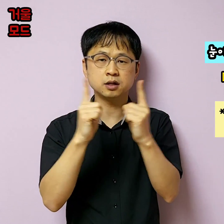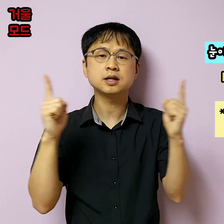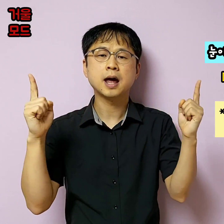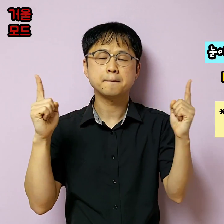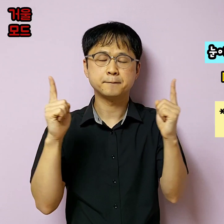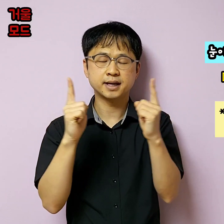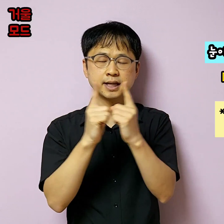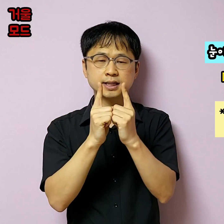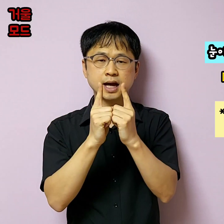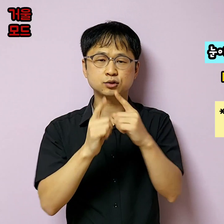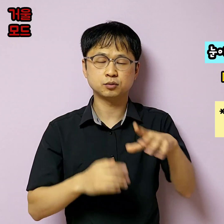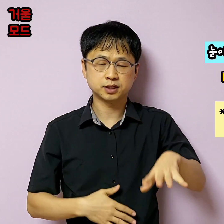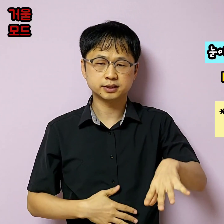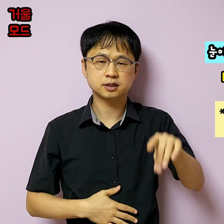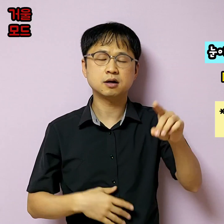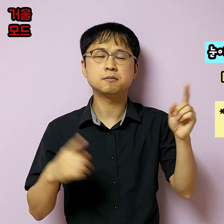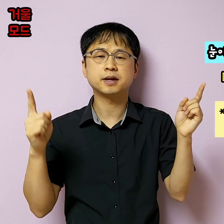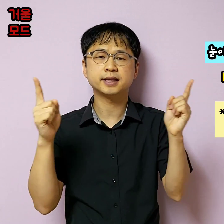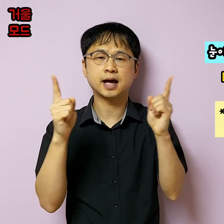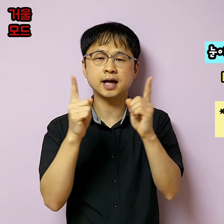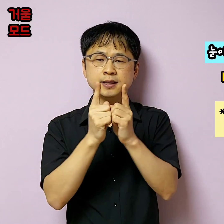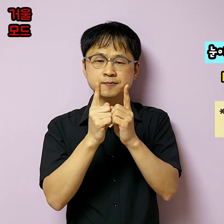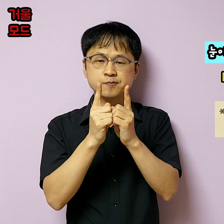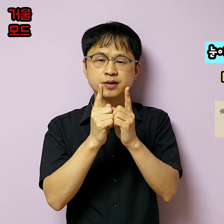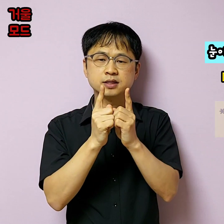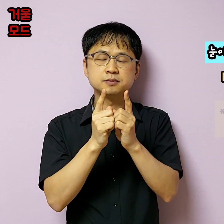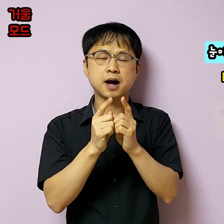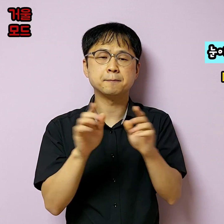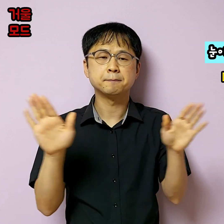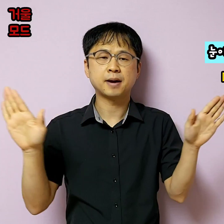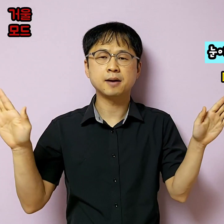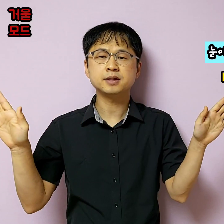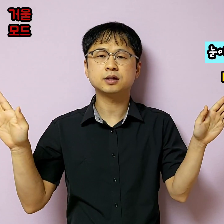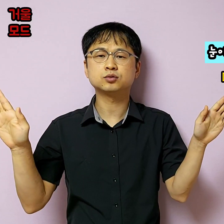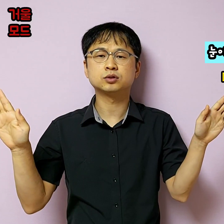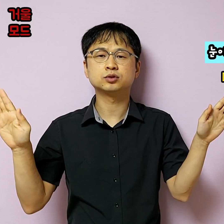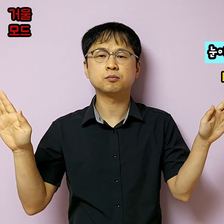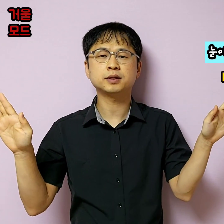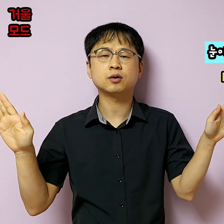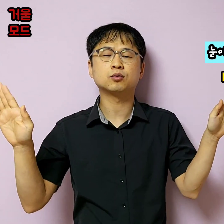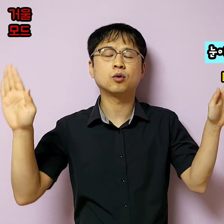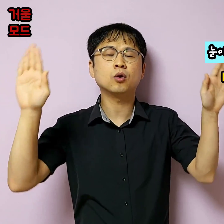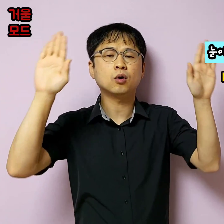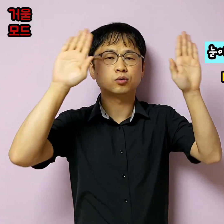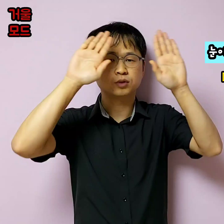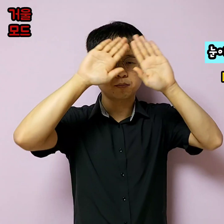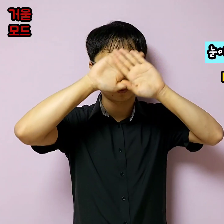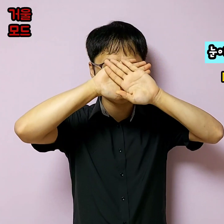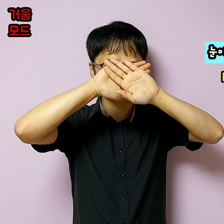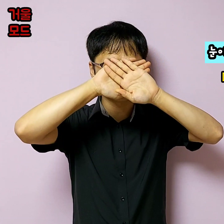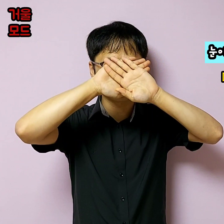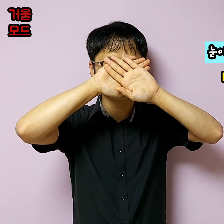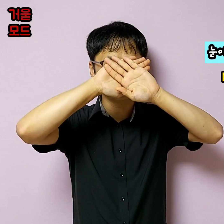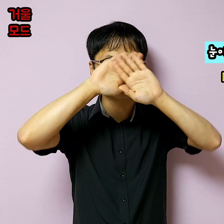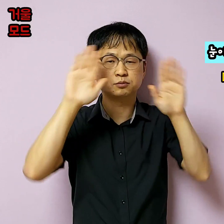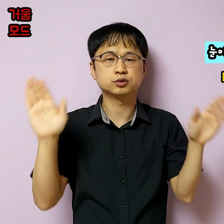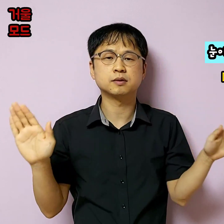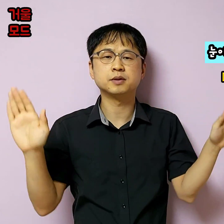모아주시면 만나다 수어입니다. 처음 만난 그 밤, 밤이란 수어는 손바닥으로 눈앞을 가리면서 어두워지는 모습을